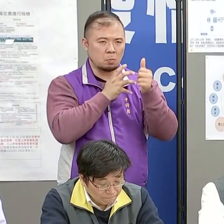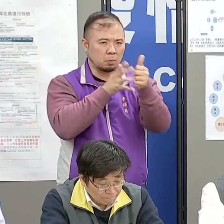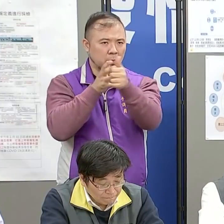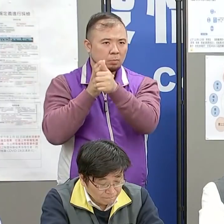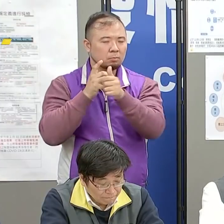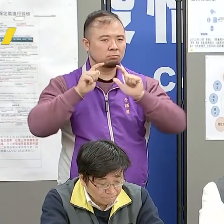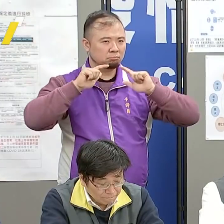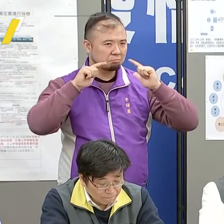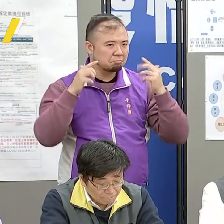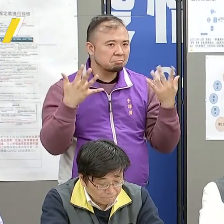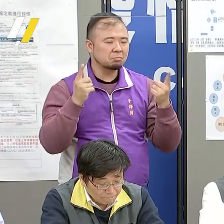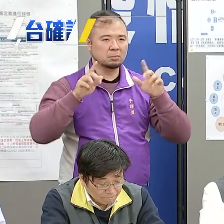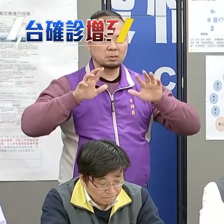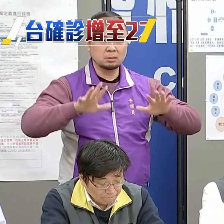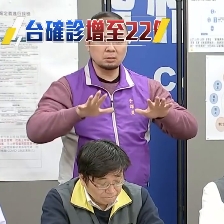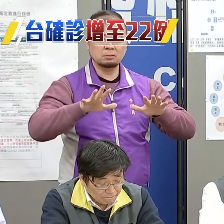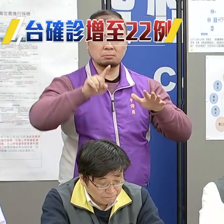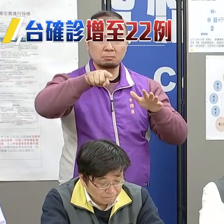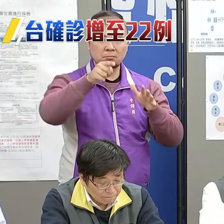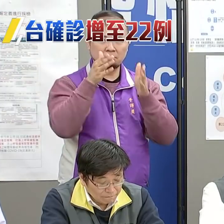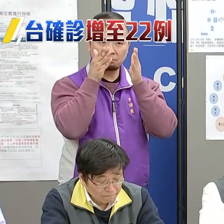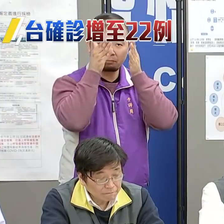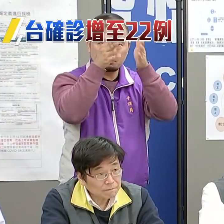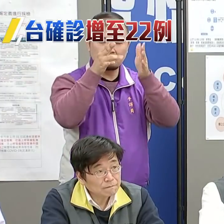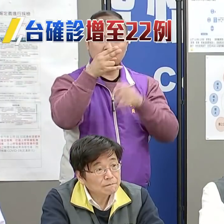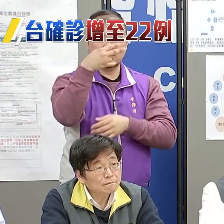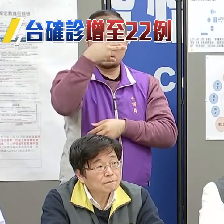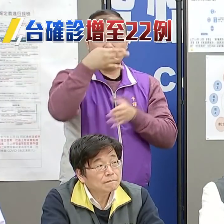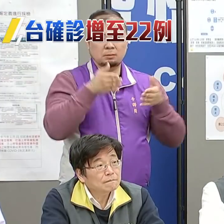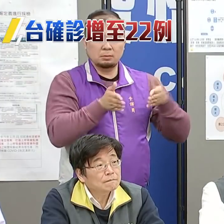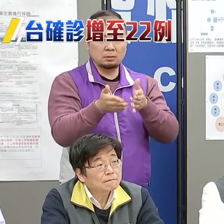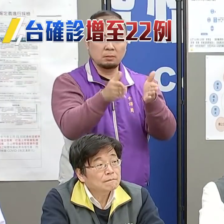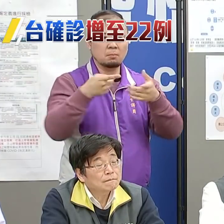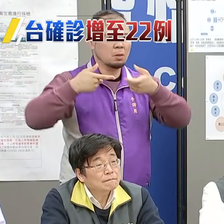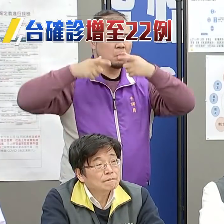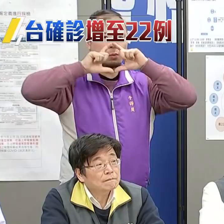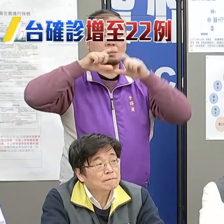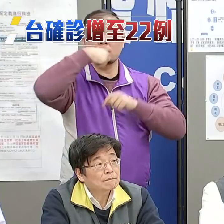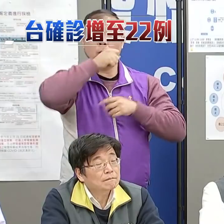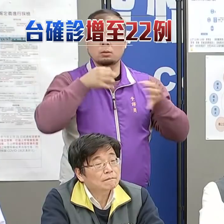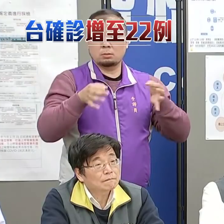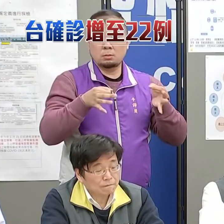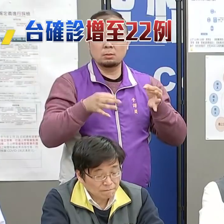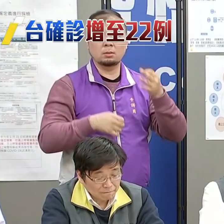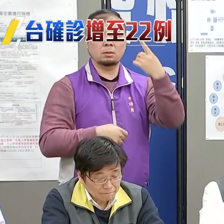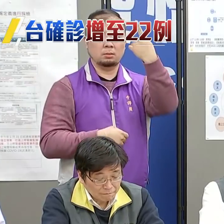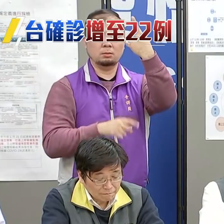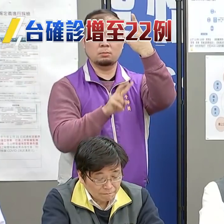锁定了一个浙江回来的台商，他在